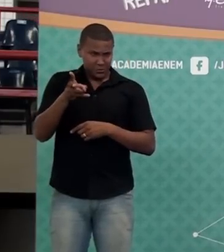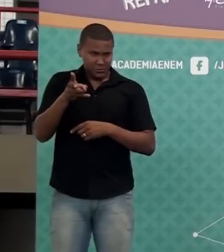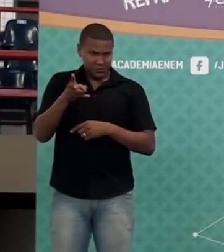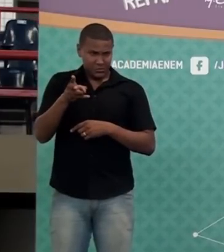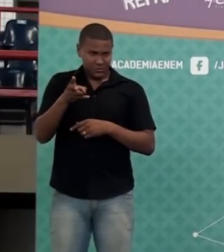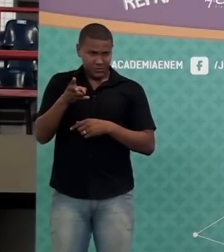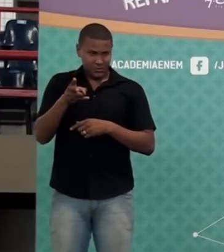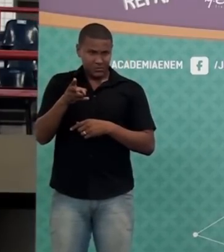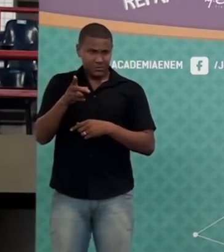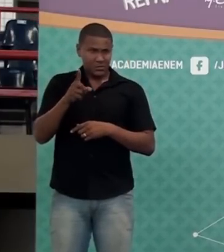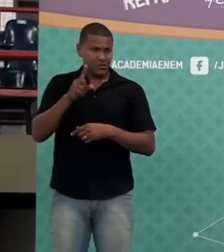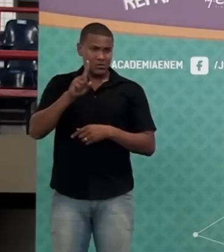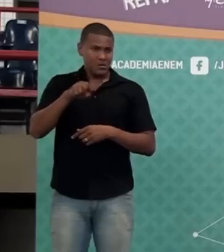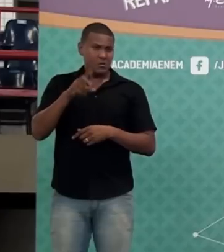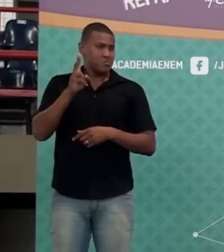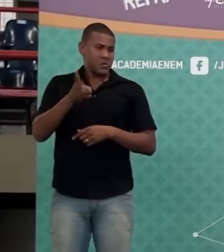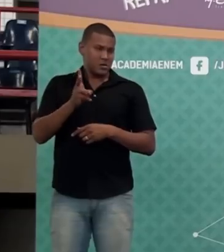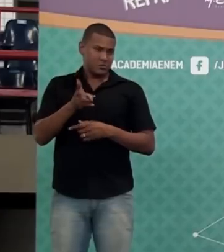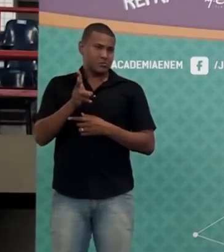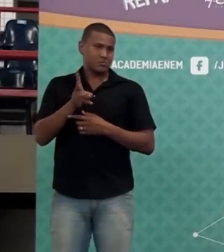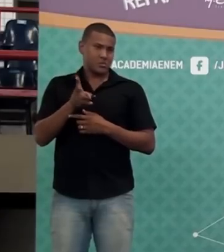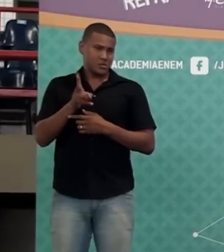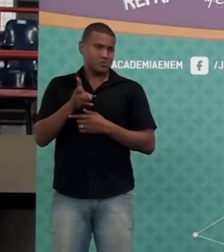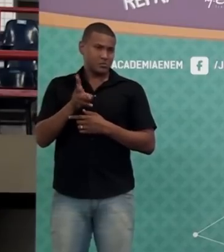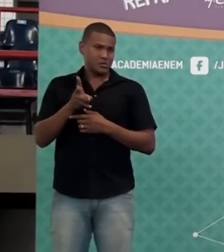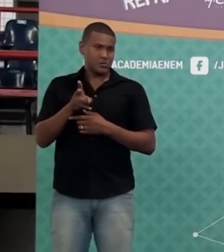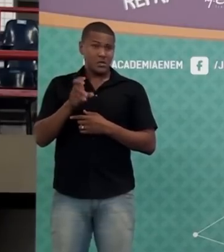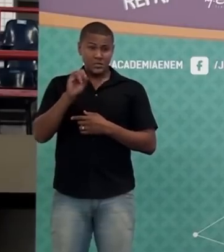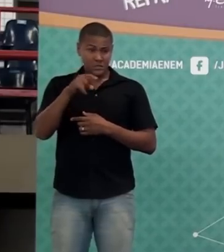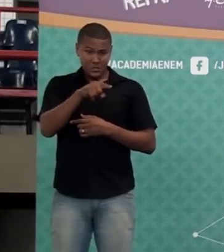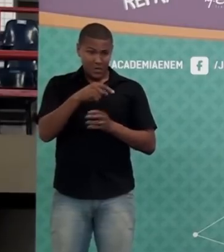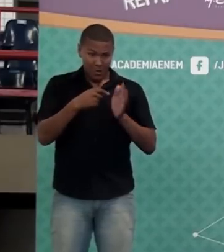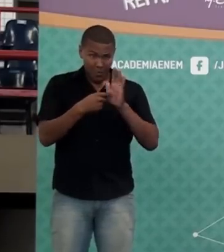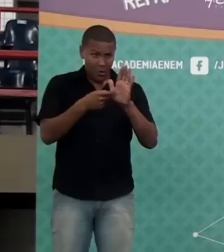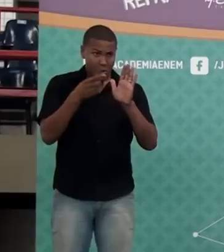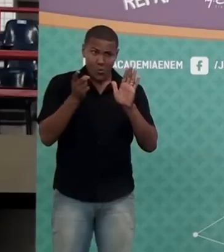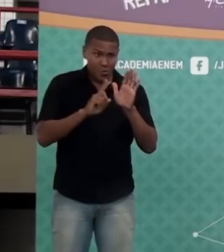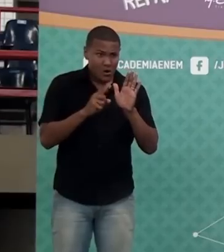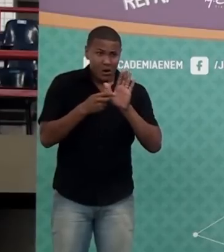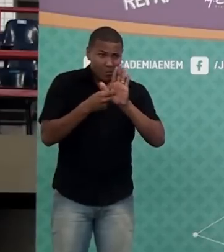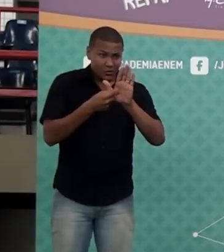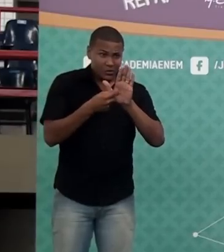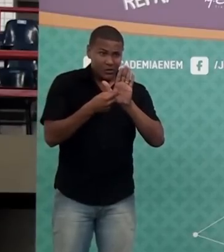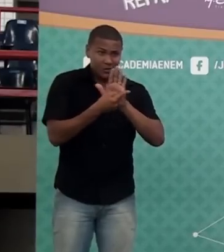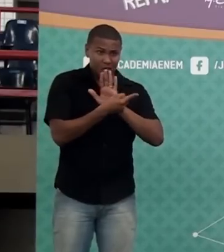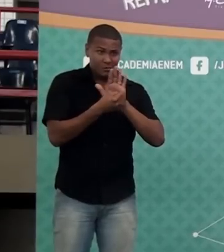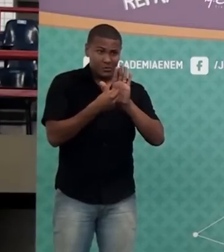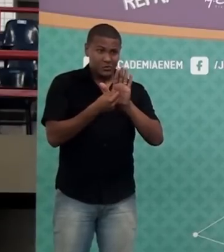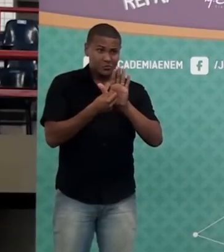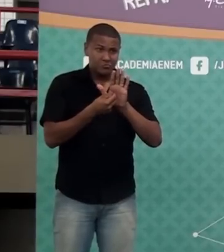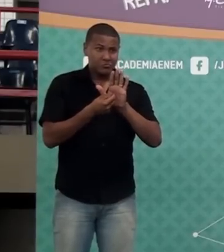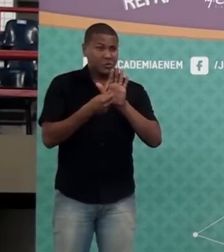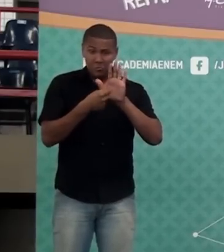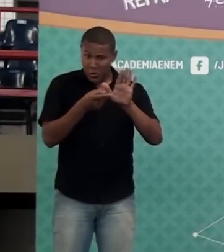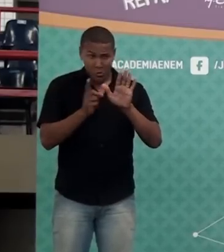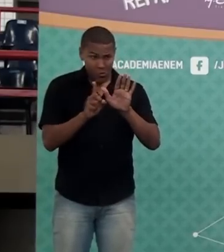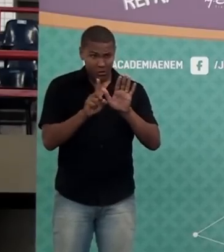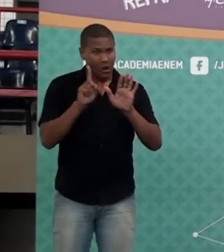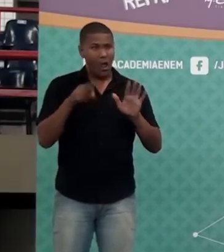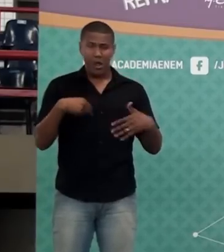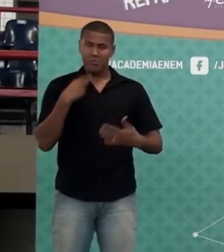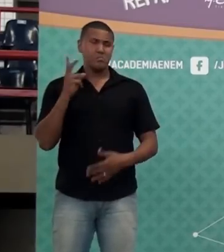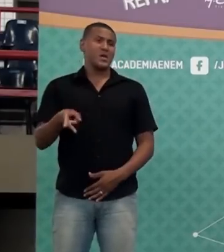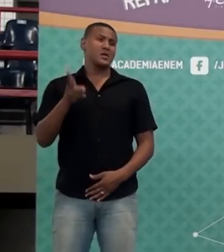está aqui, não mudou. E guarda-roupa, porque aqui, pessoal, é substantivo